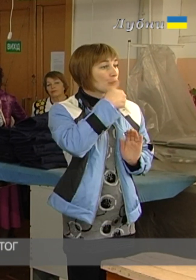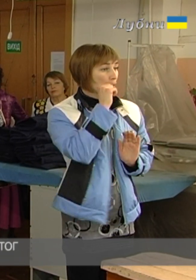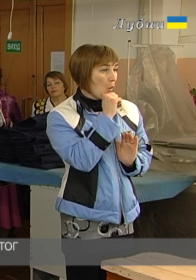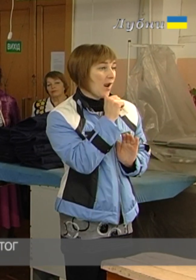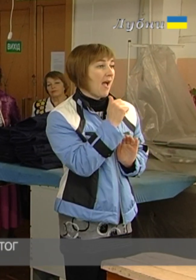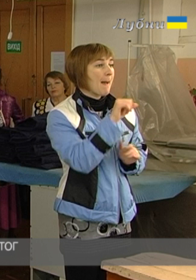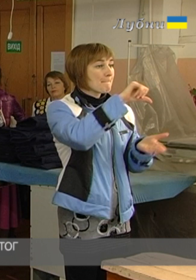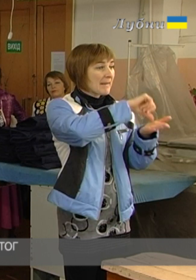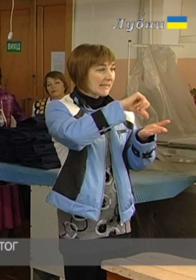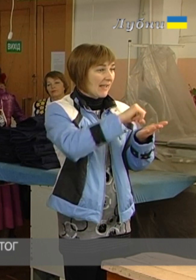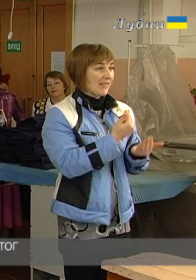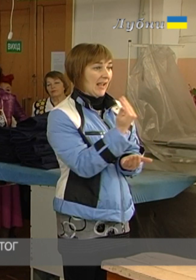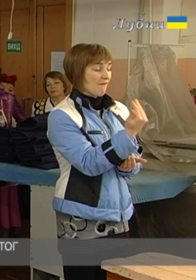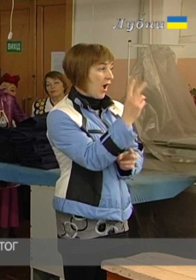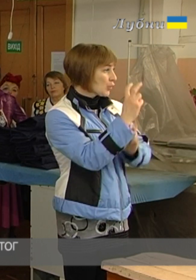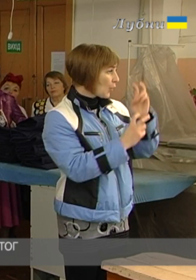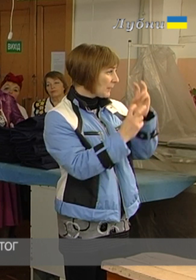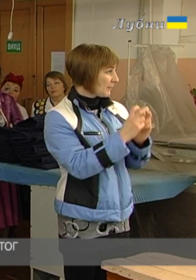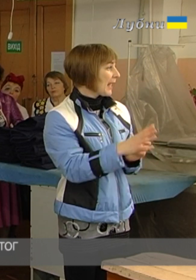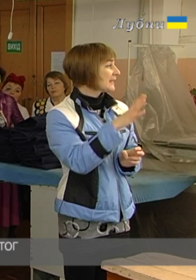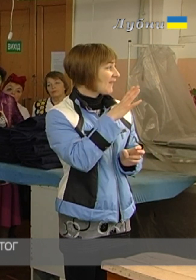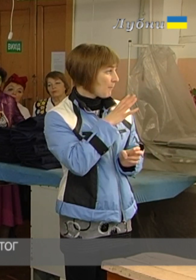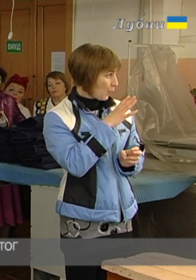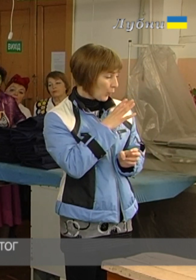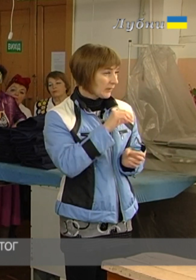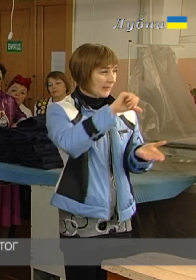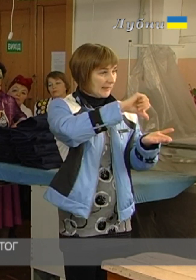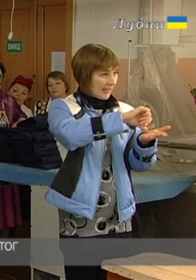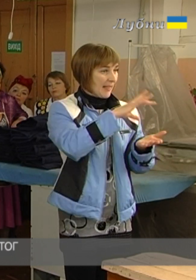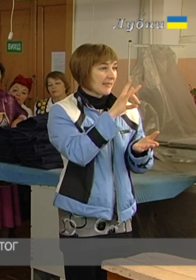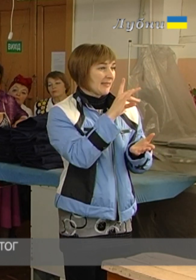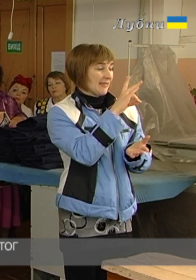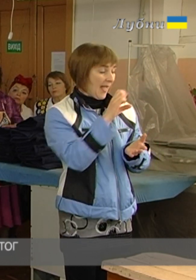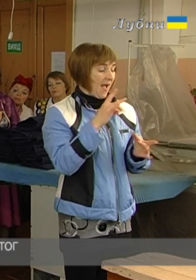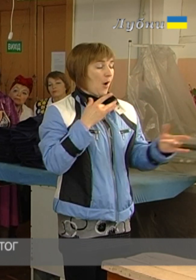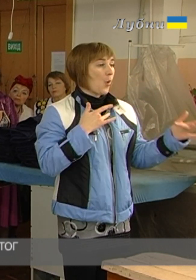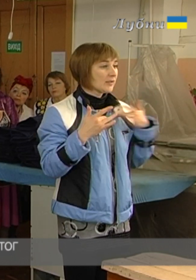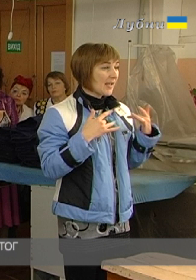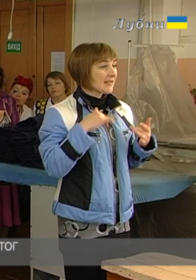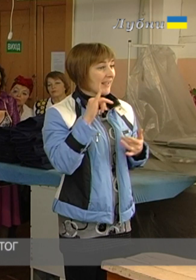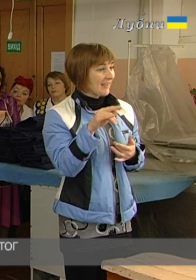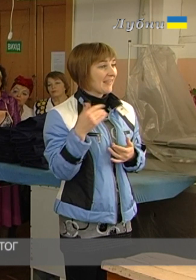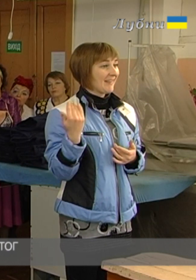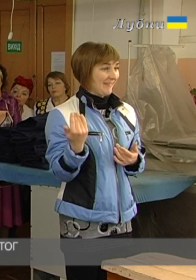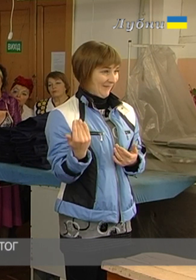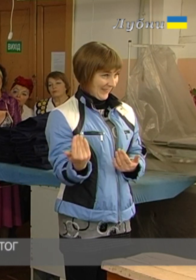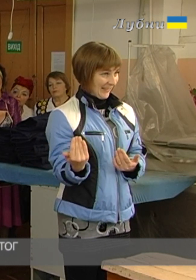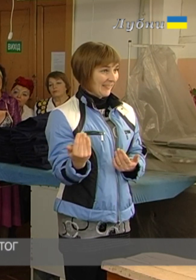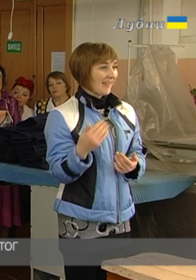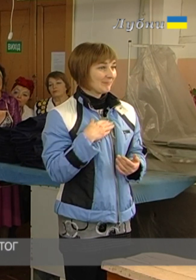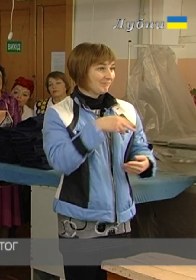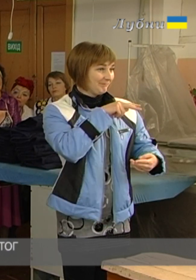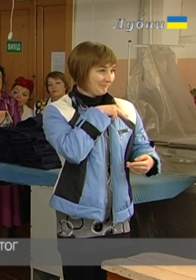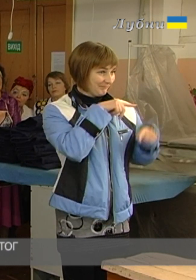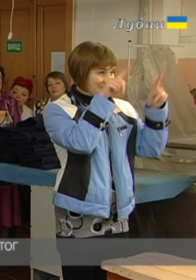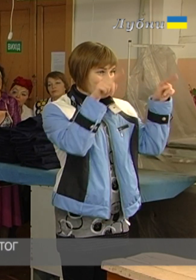вашого підприємства були у нас на урочистостях, і я мав честь нагородити грамоти